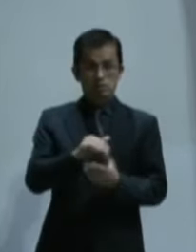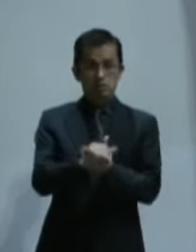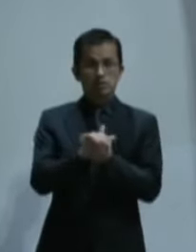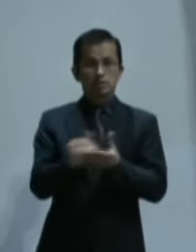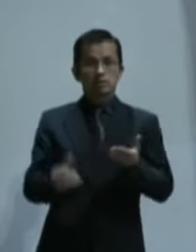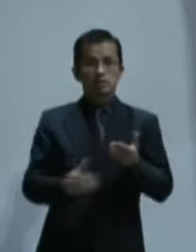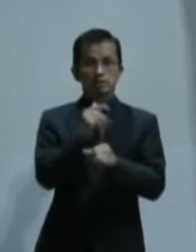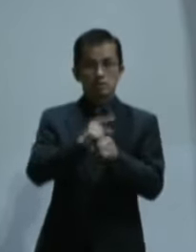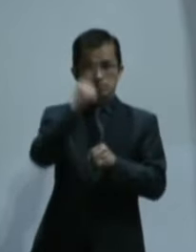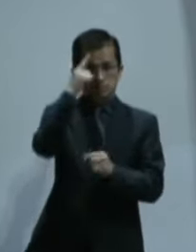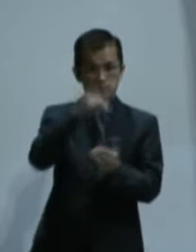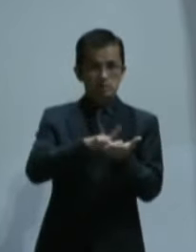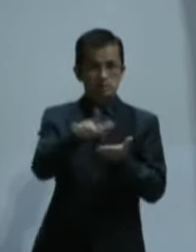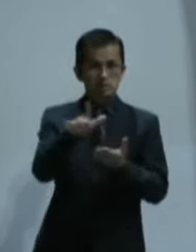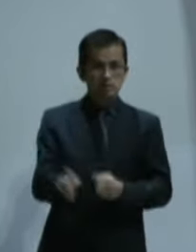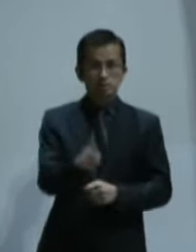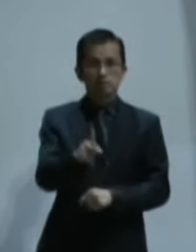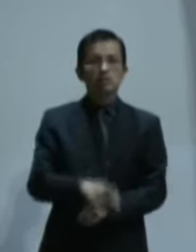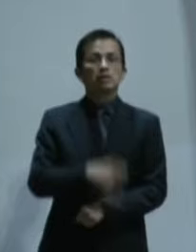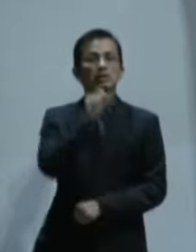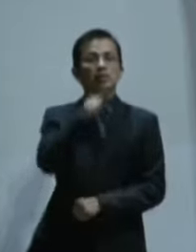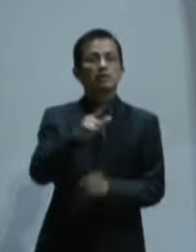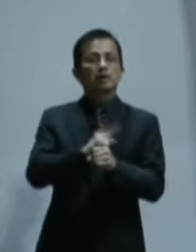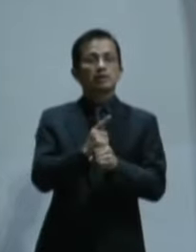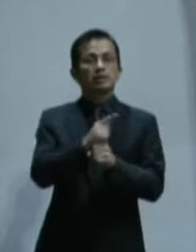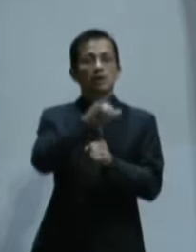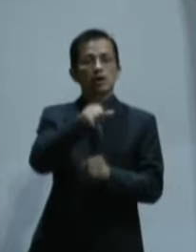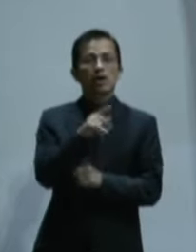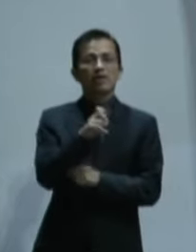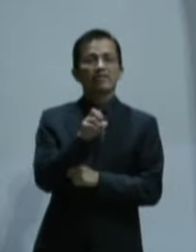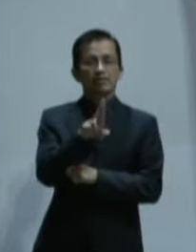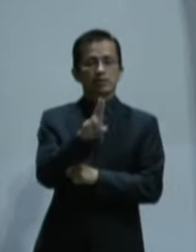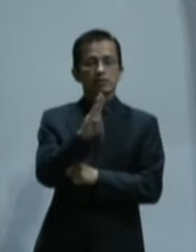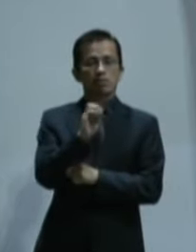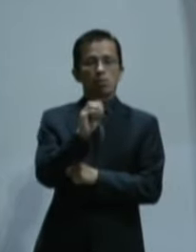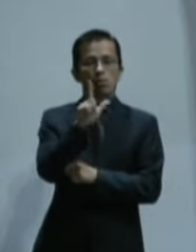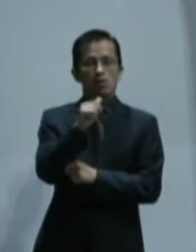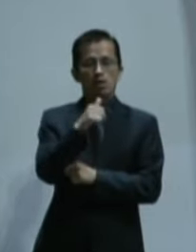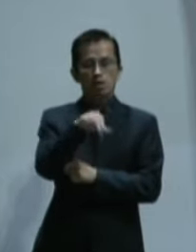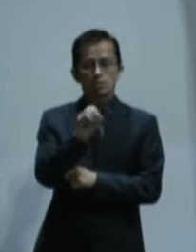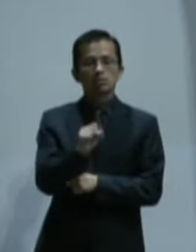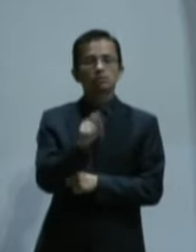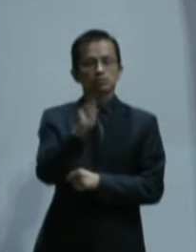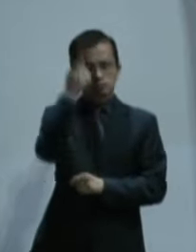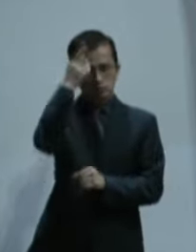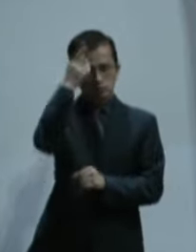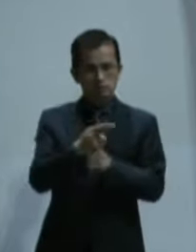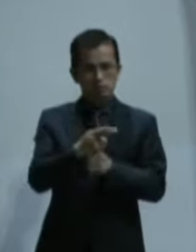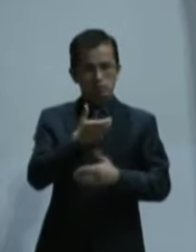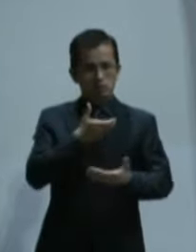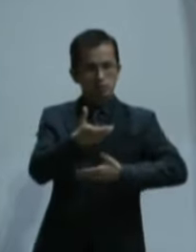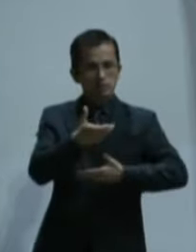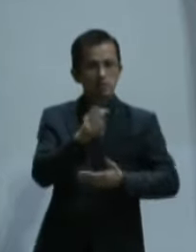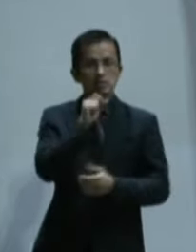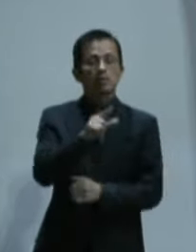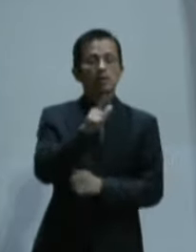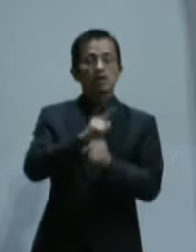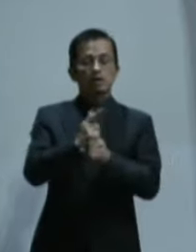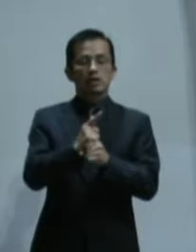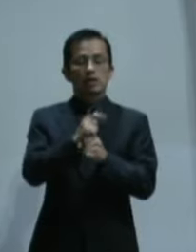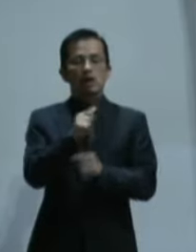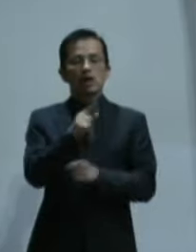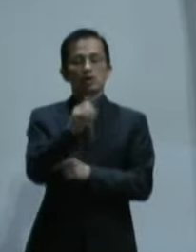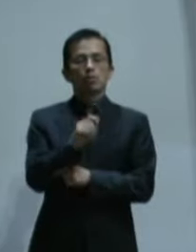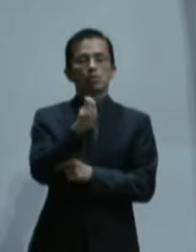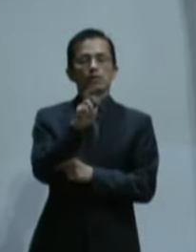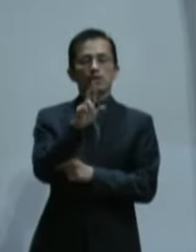para la asistencia pública al licenciado Javier Bolaños Cacho Martínez director de comercialización al licenciado Aldo Heriberto Peralta